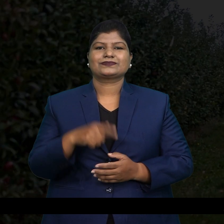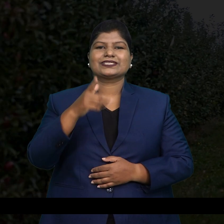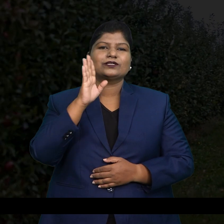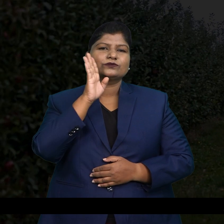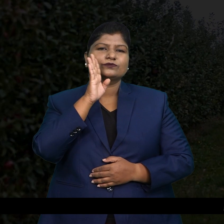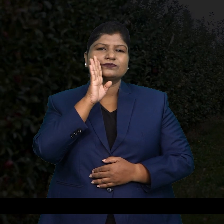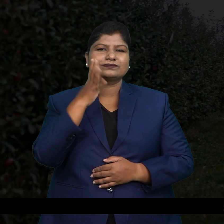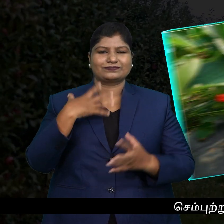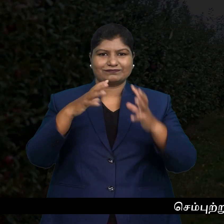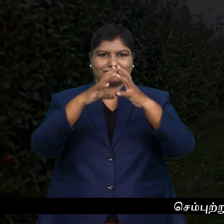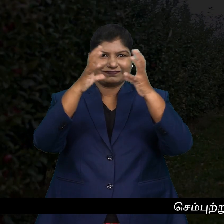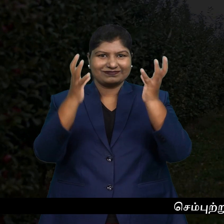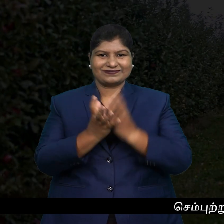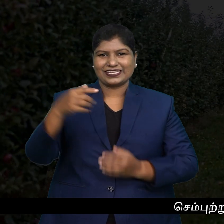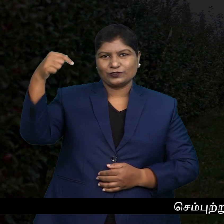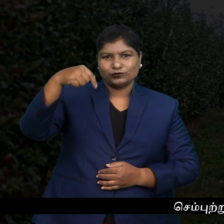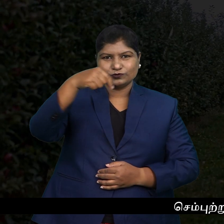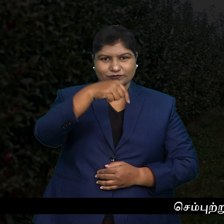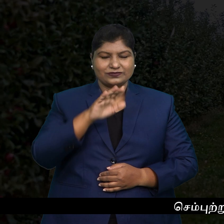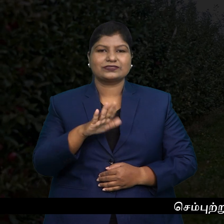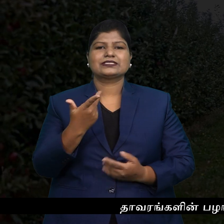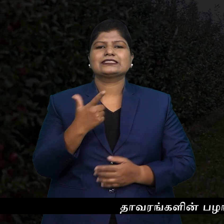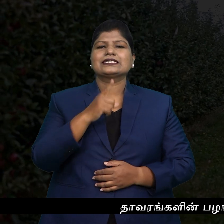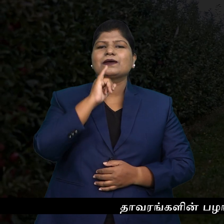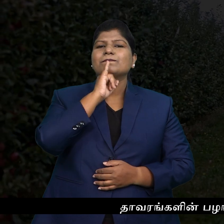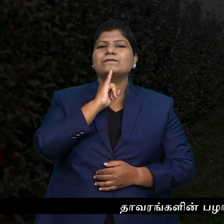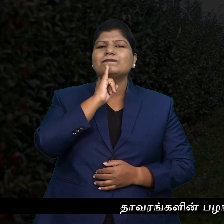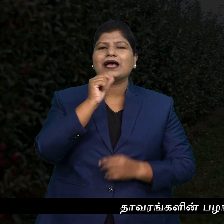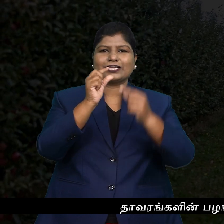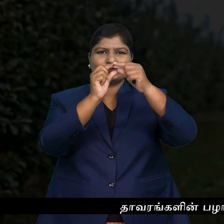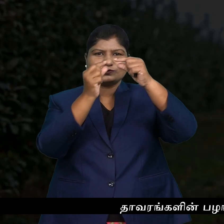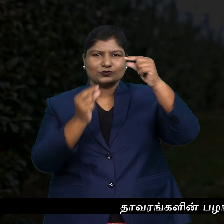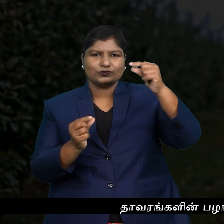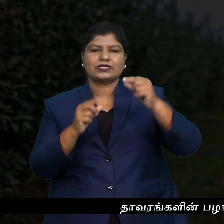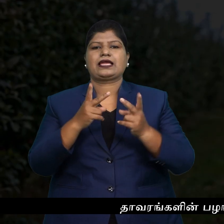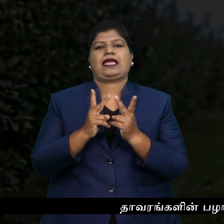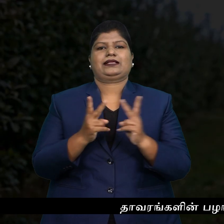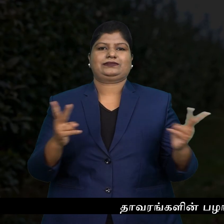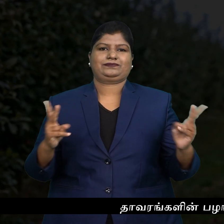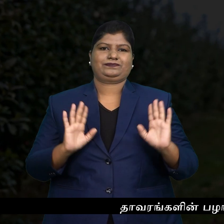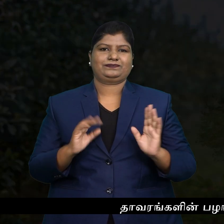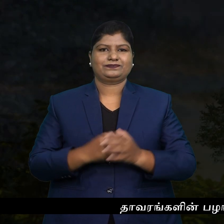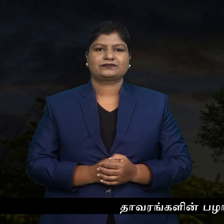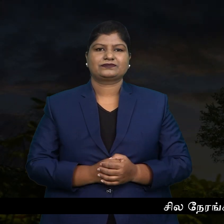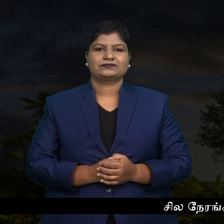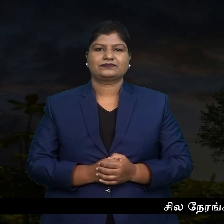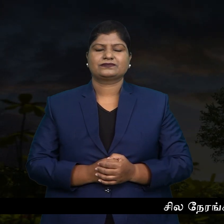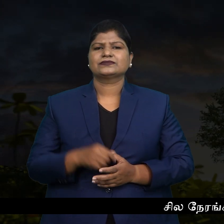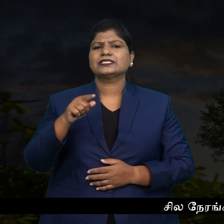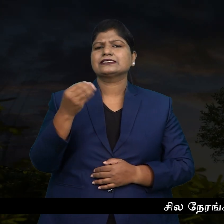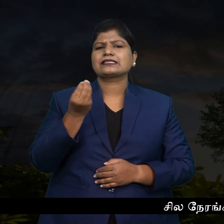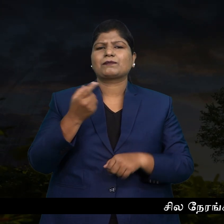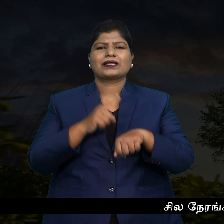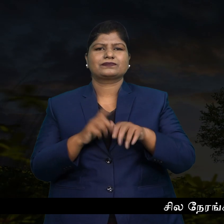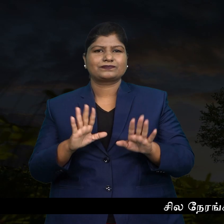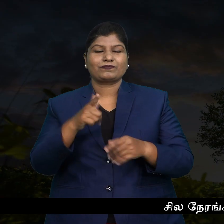பலாப்பழம், செம்புற்றுப் பழம் போன்ற சில தாவரங்களின் பழங்கள் நாம் சாப்பிடுகிறோம். சில